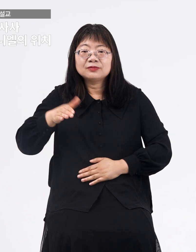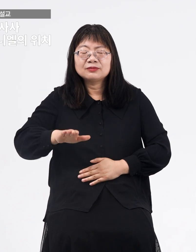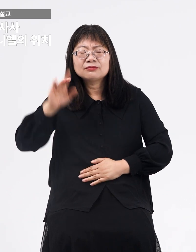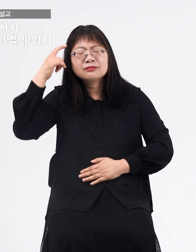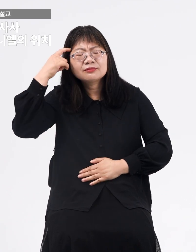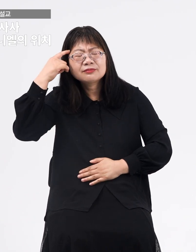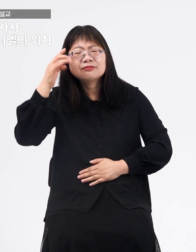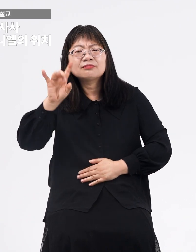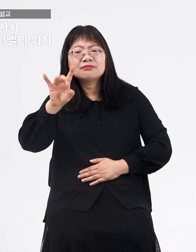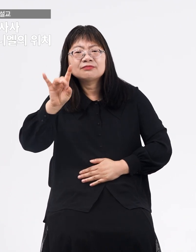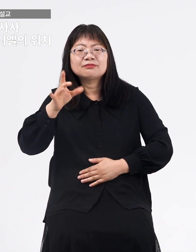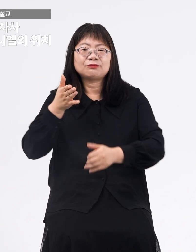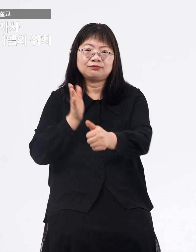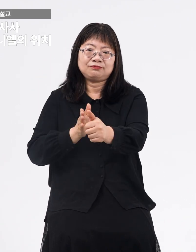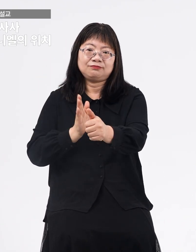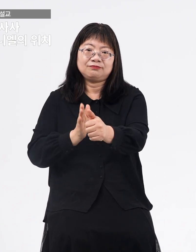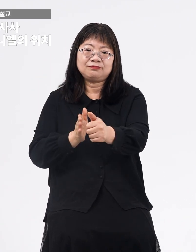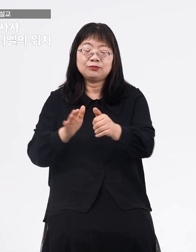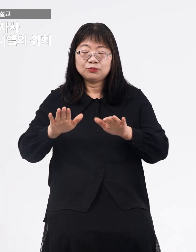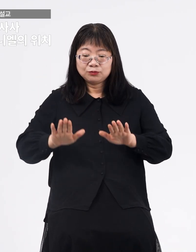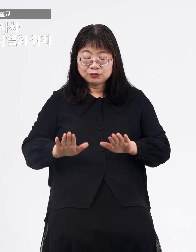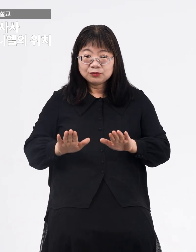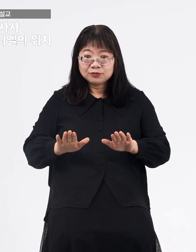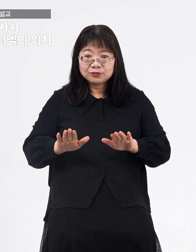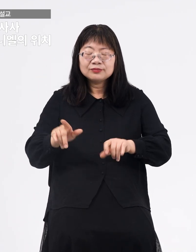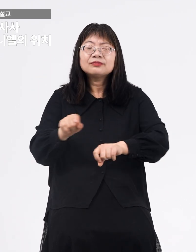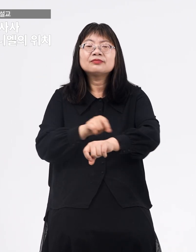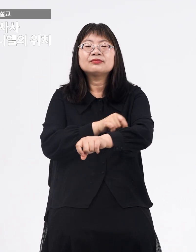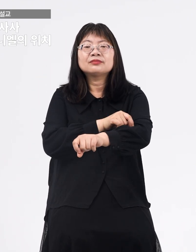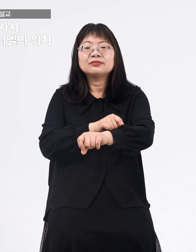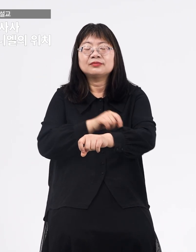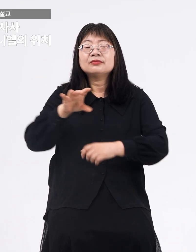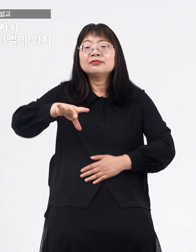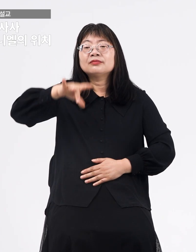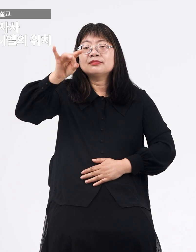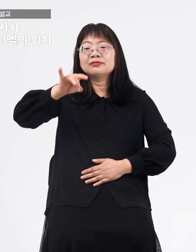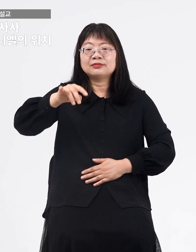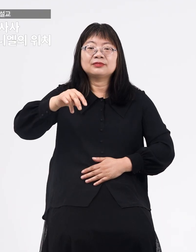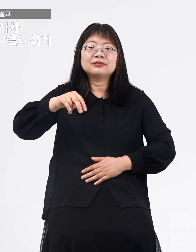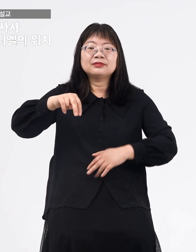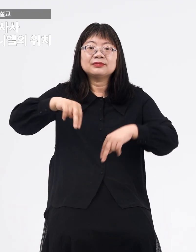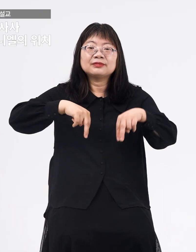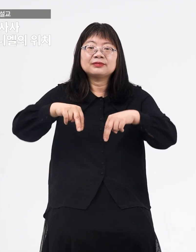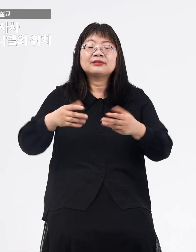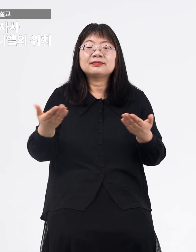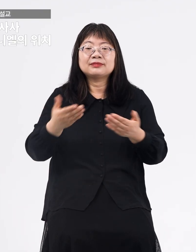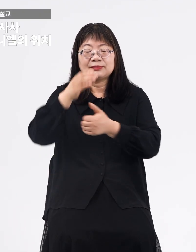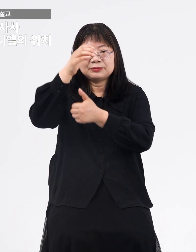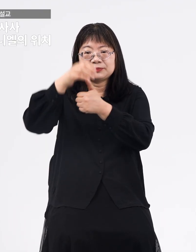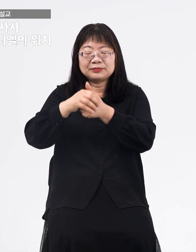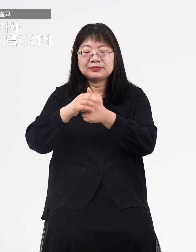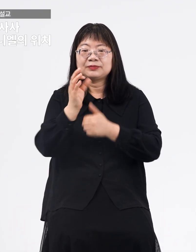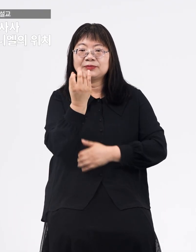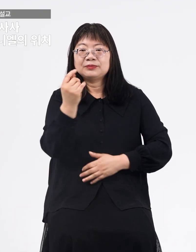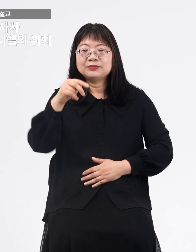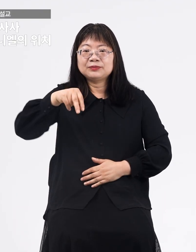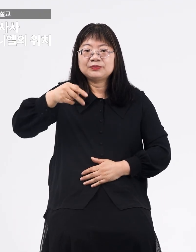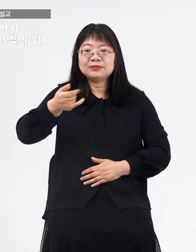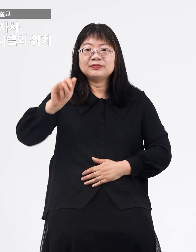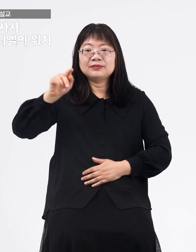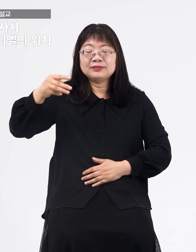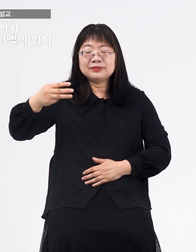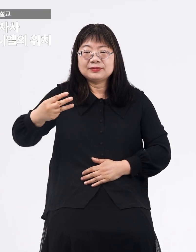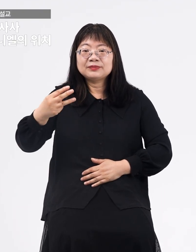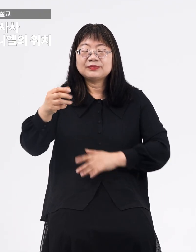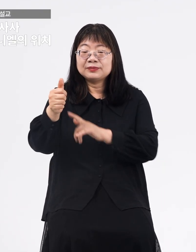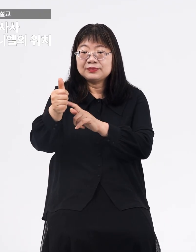것은 특별히 오늘 첫 사사로 등장하는 온니엘은